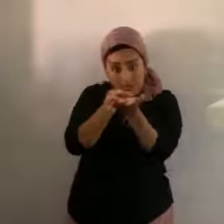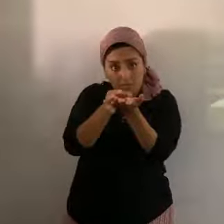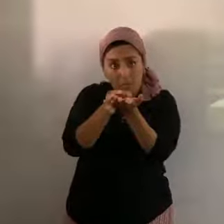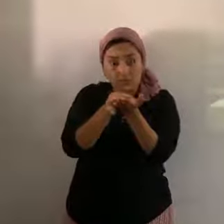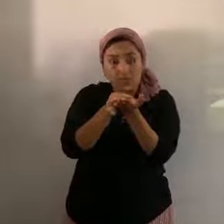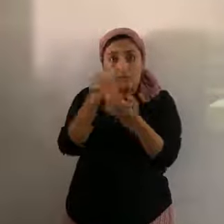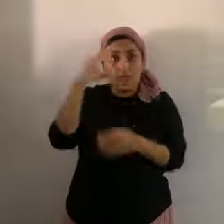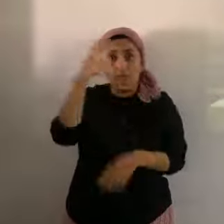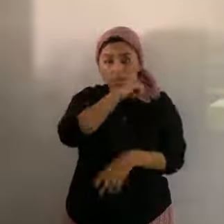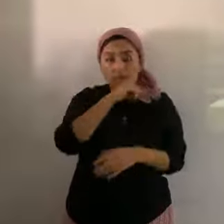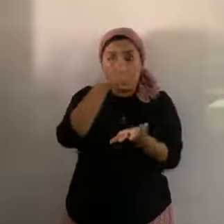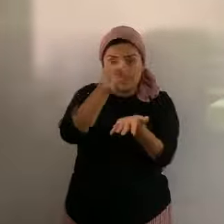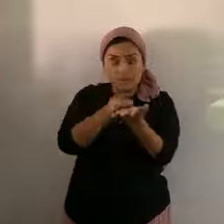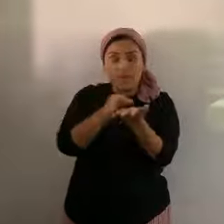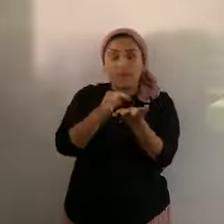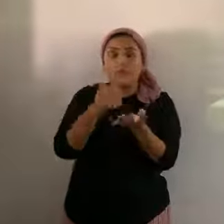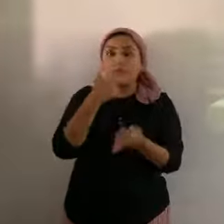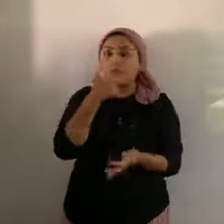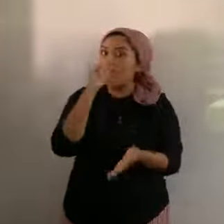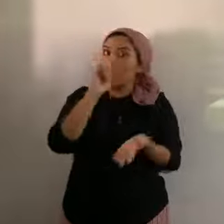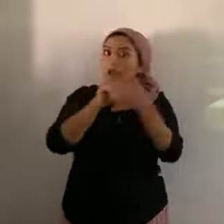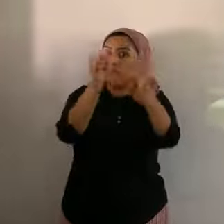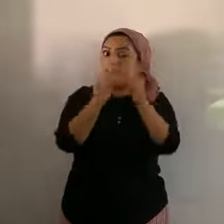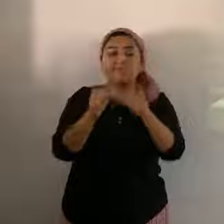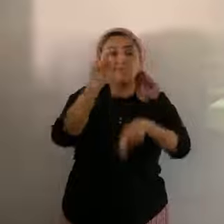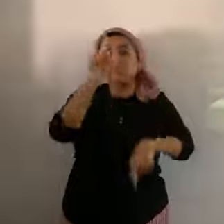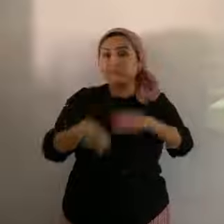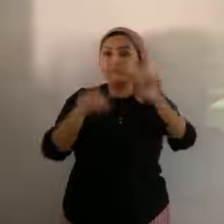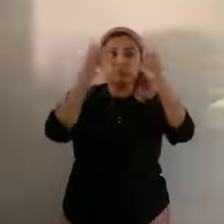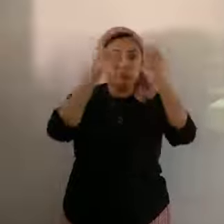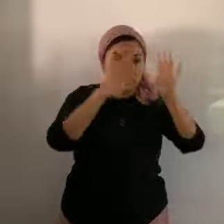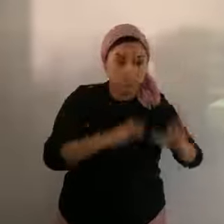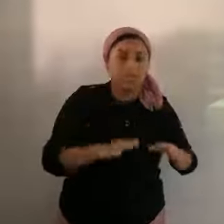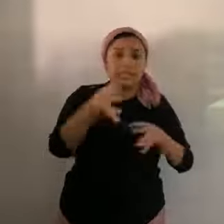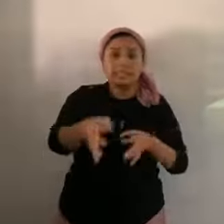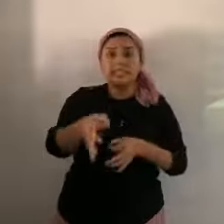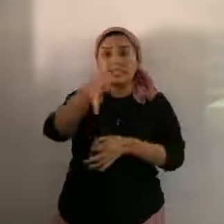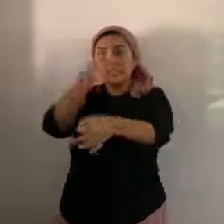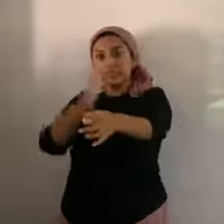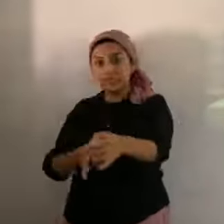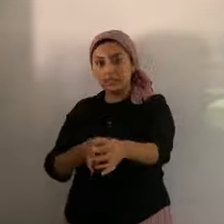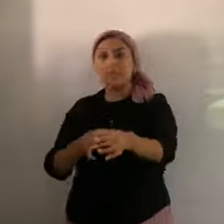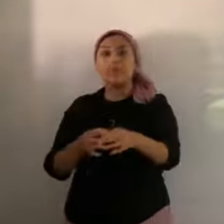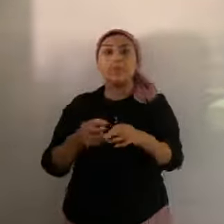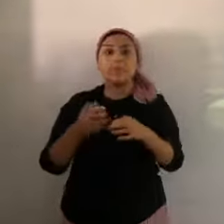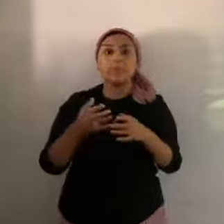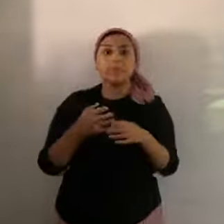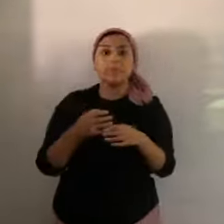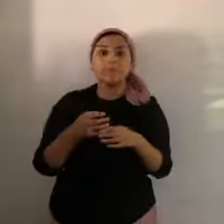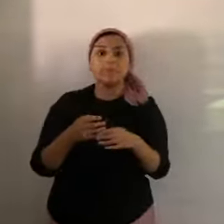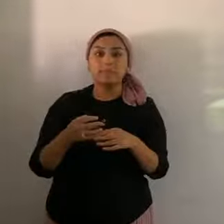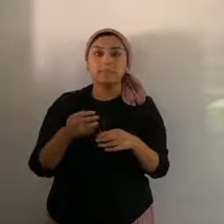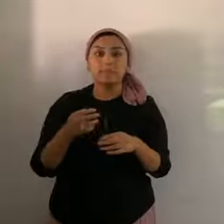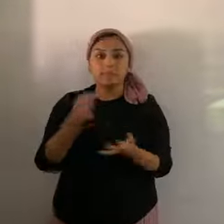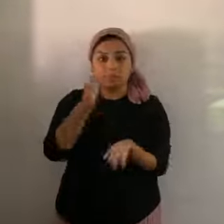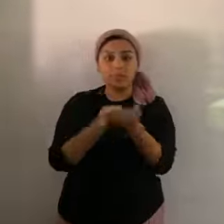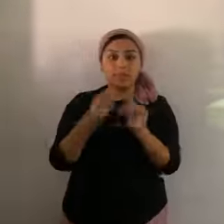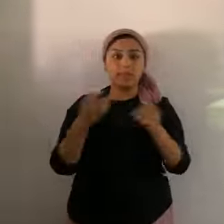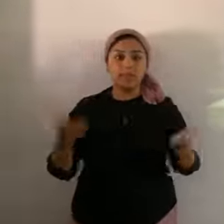no lo notaron, figuras humanas, decían, eso es idolatría. Entonces te cambiamos tus monedas por monedas de acá,